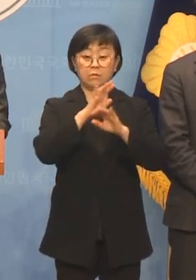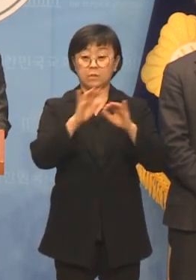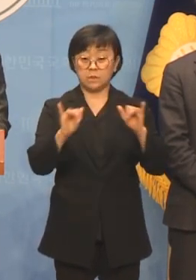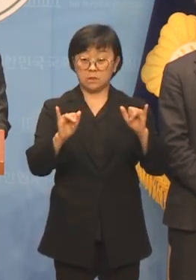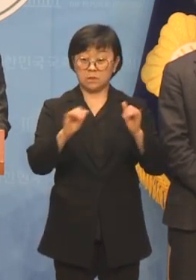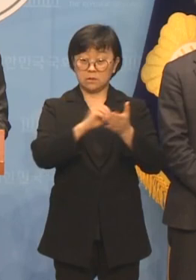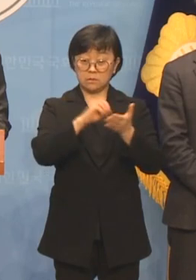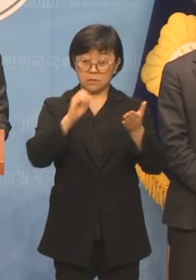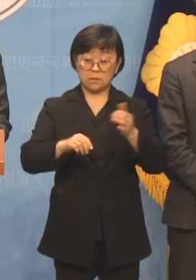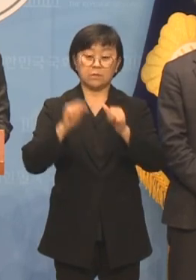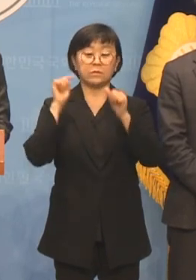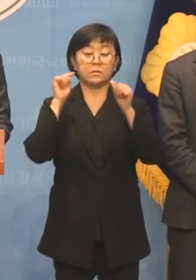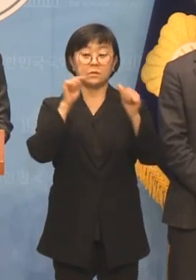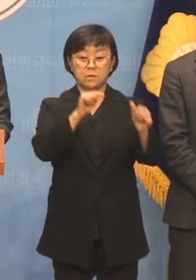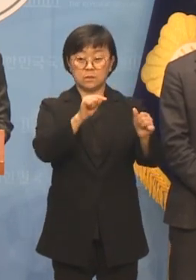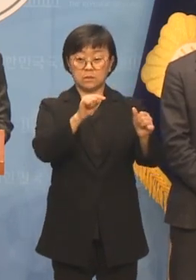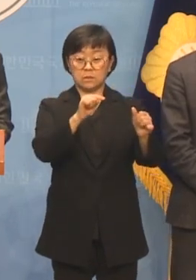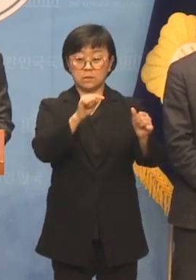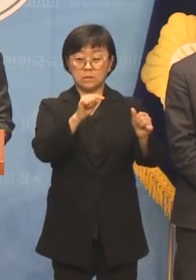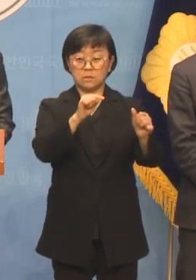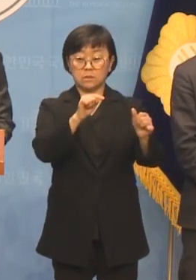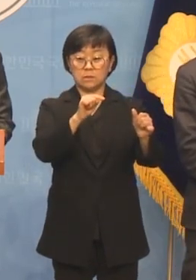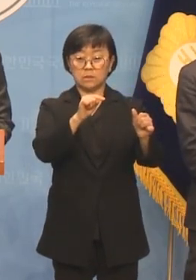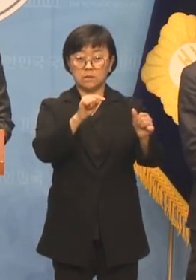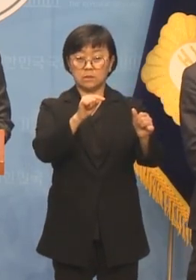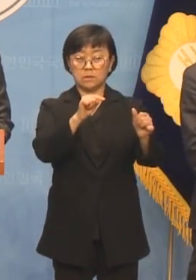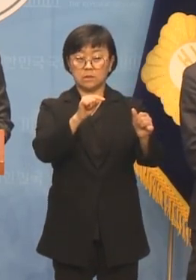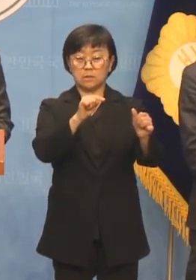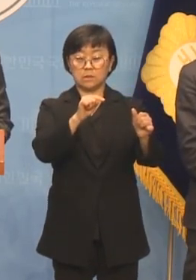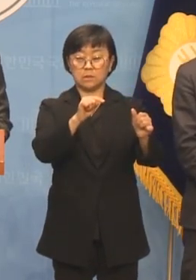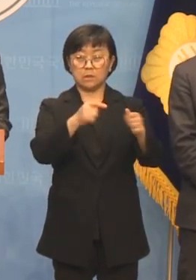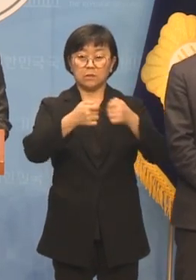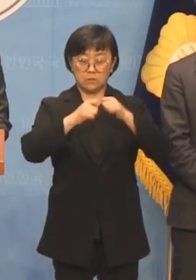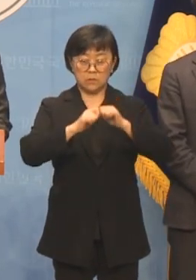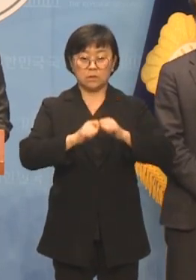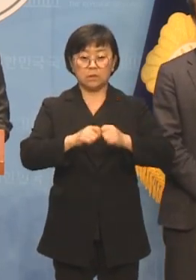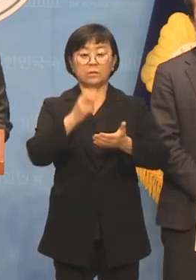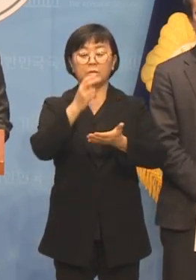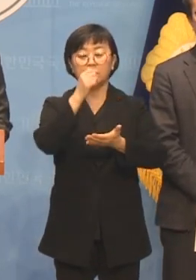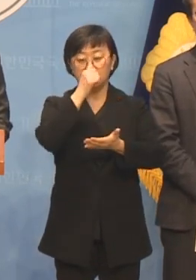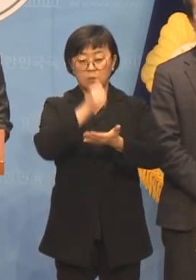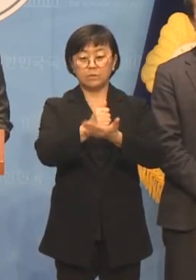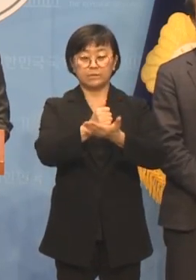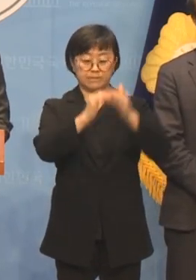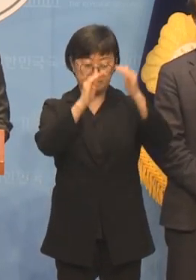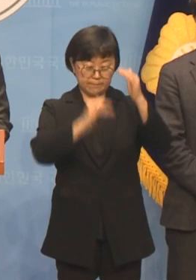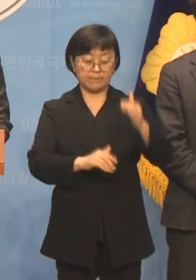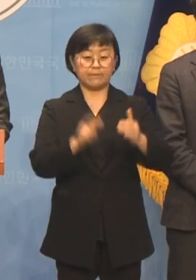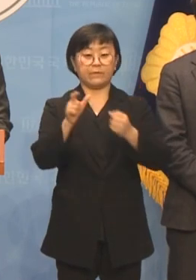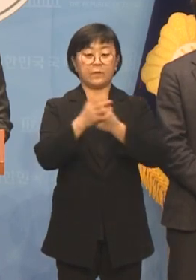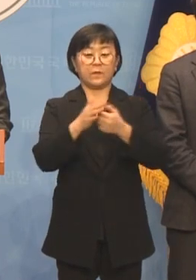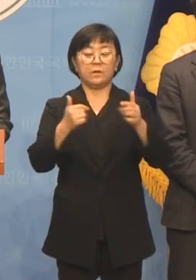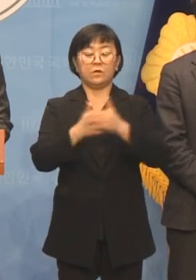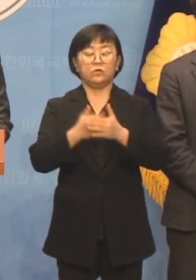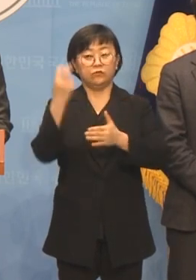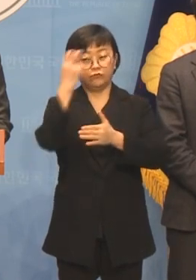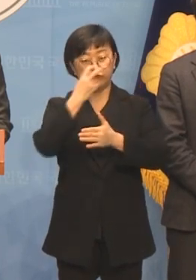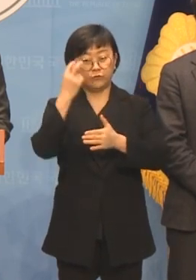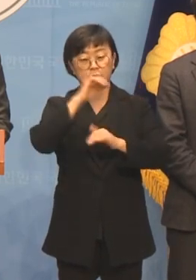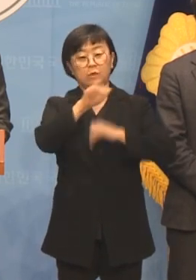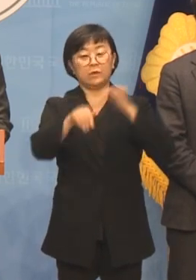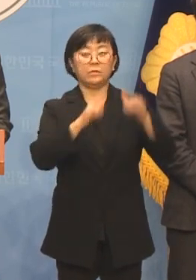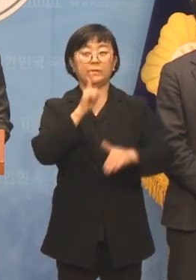피혐의자에서 제외하라고 지시했다는 등의 매우 구체적인 범죄 혐의를 들며 축소 수사에